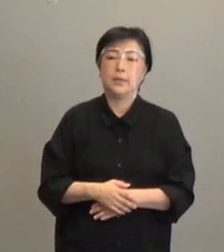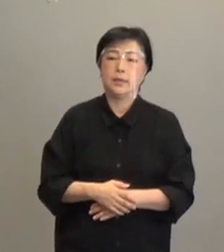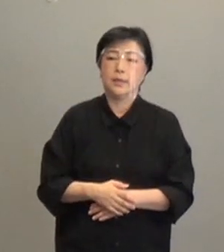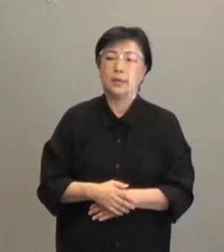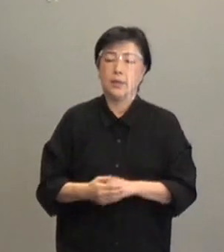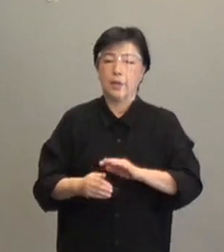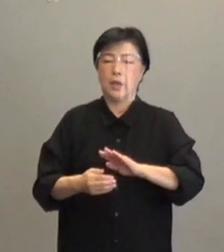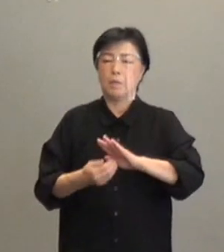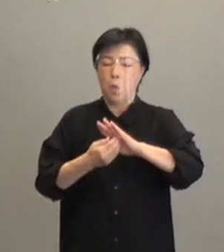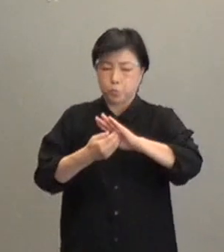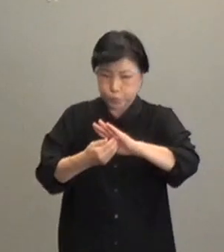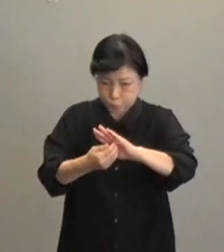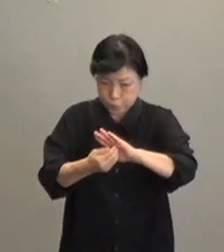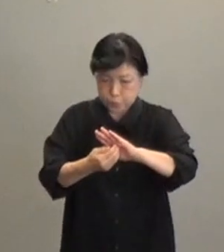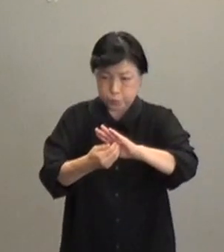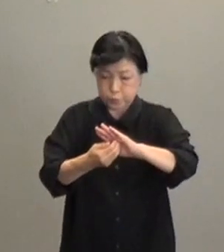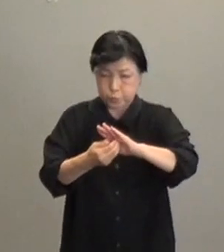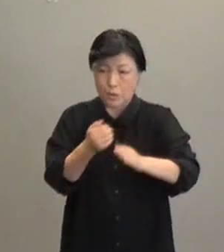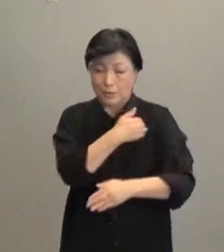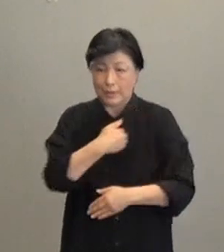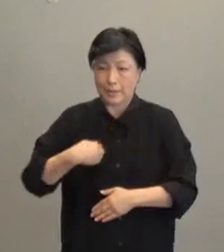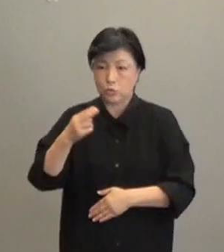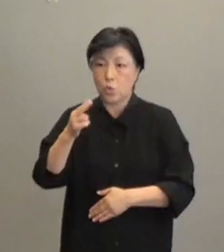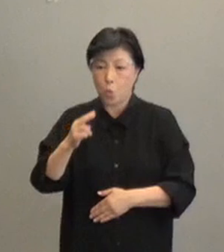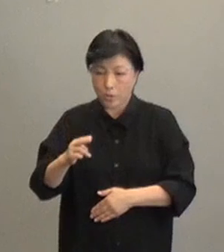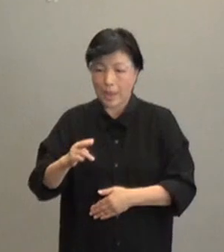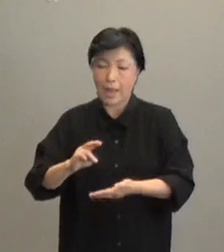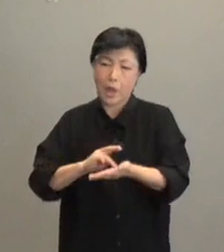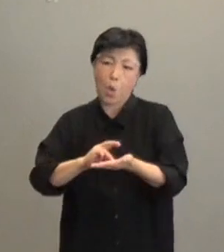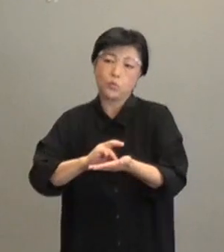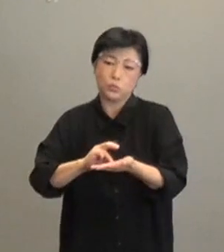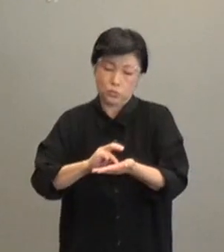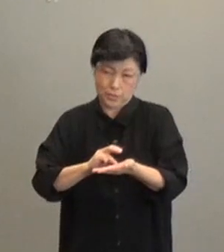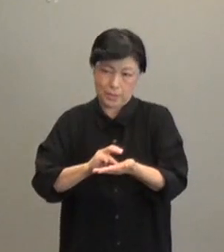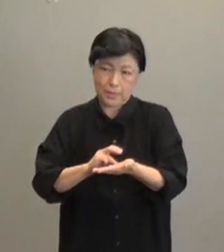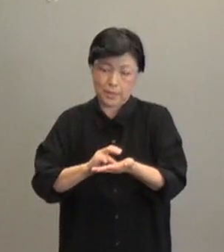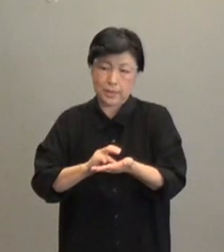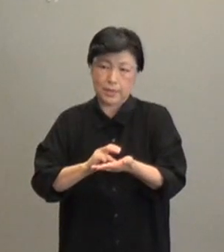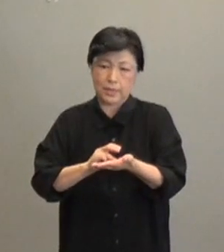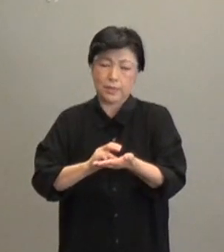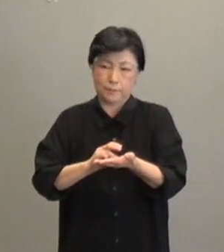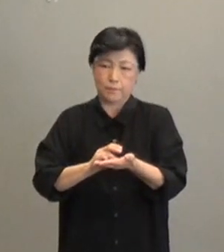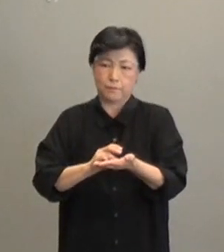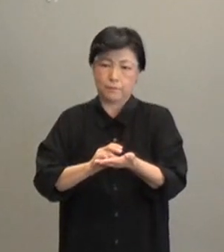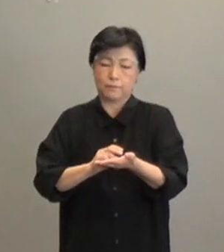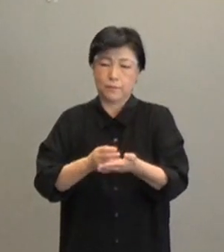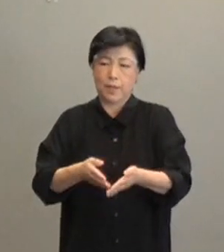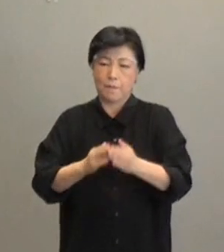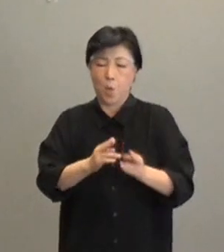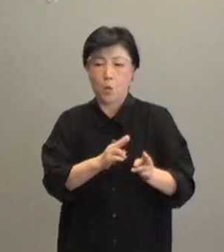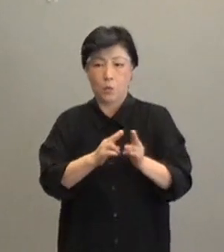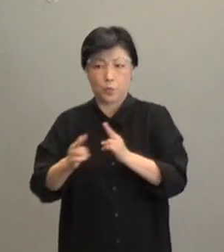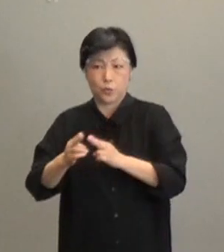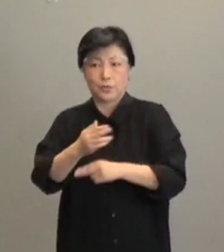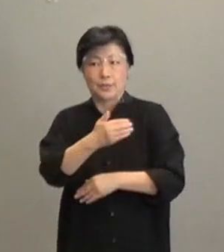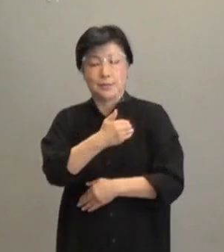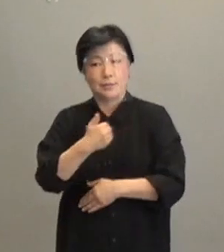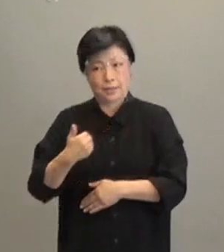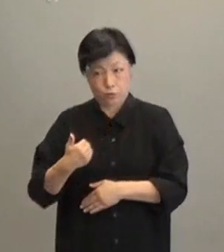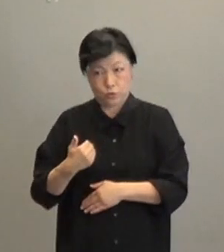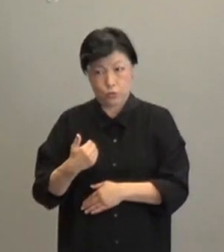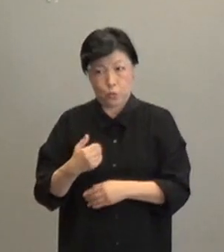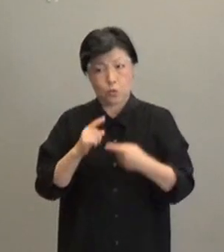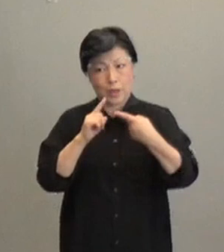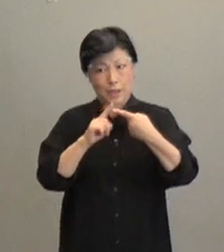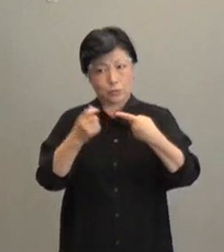抑制をするようなですね、そうした医療薬が完備をされていくということが一